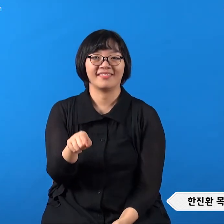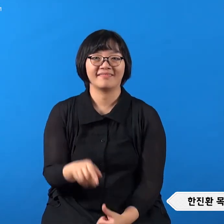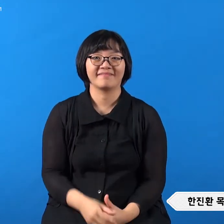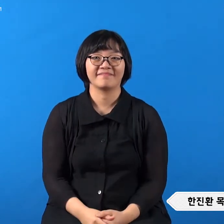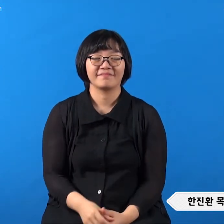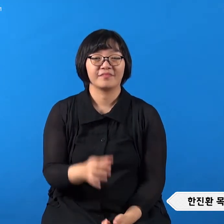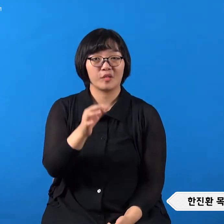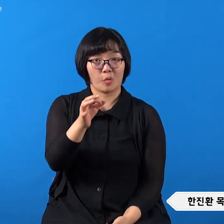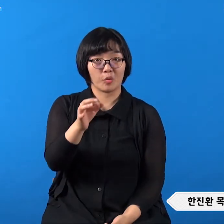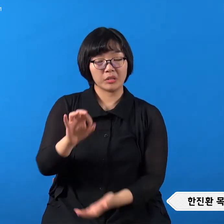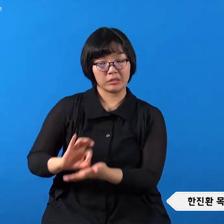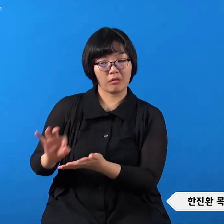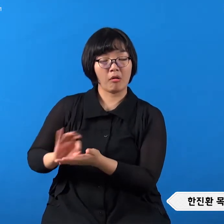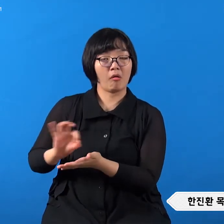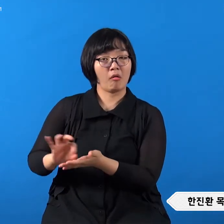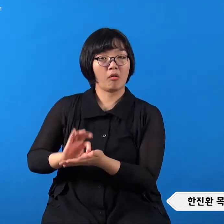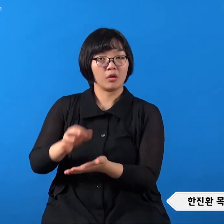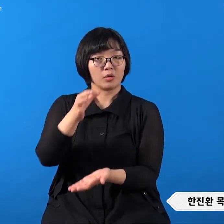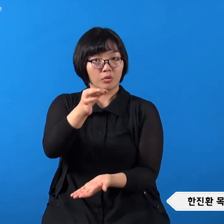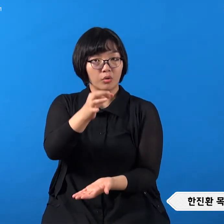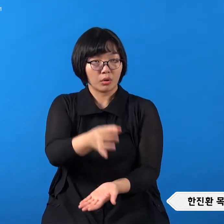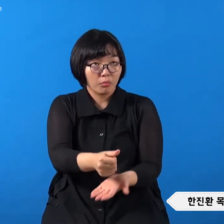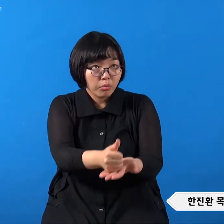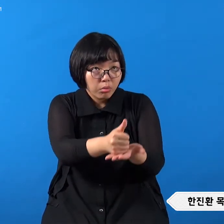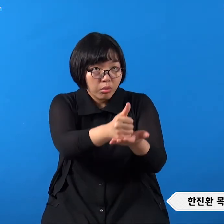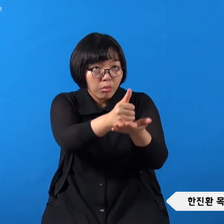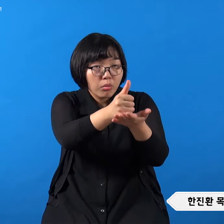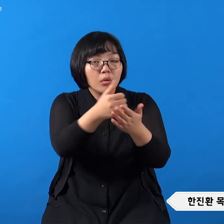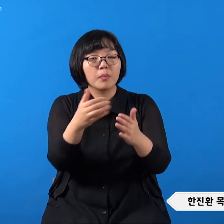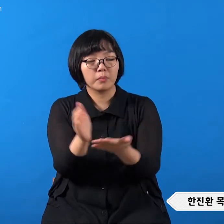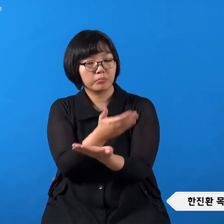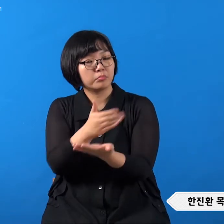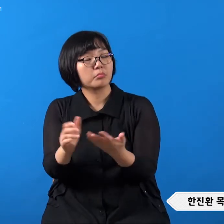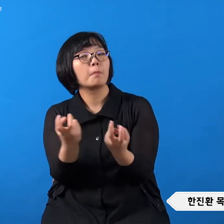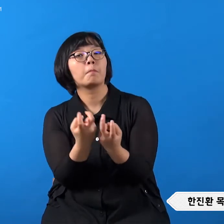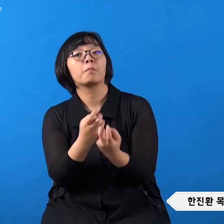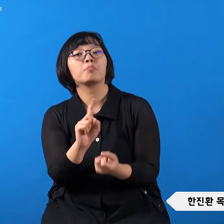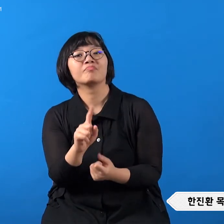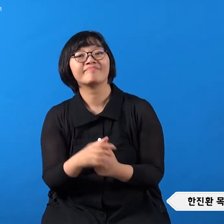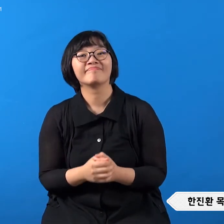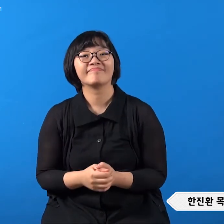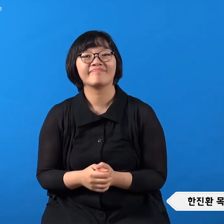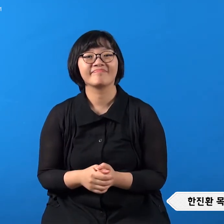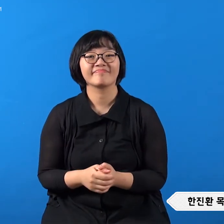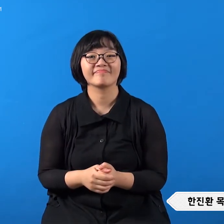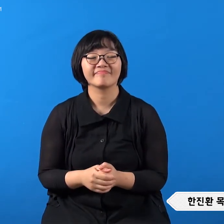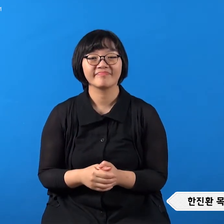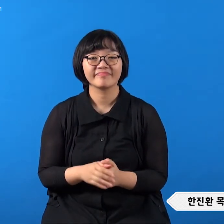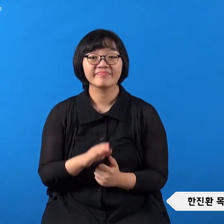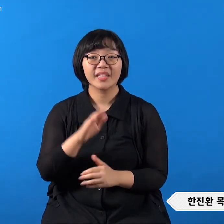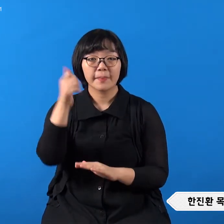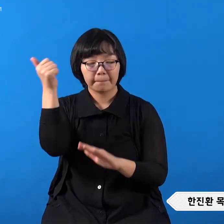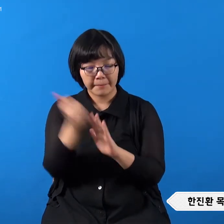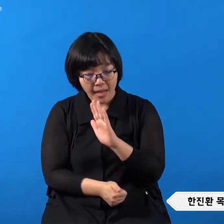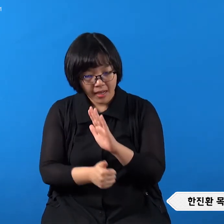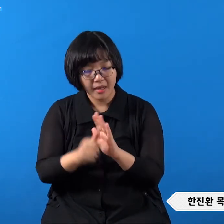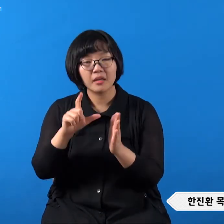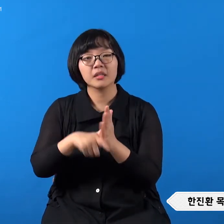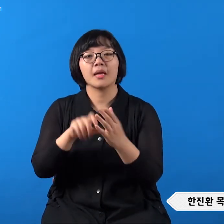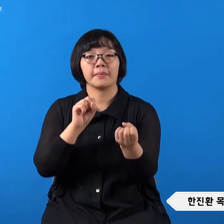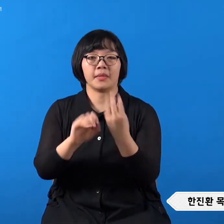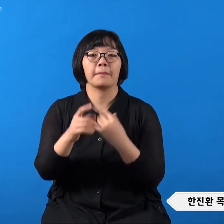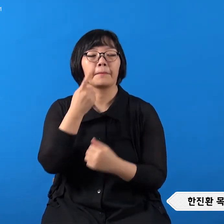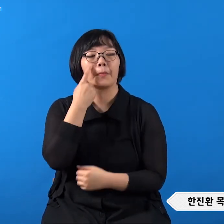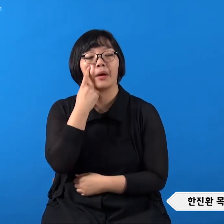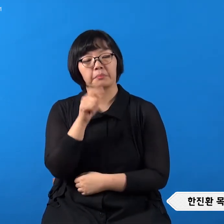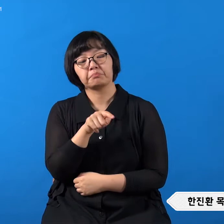돼 있느냐 아니냐, 그걸 식별할 수 있는 방법이 있습니다. 첫째는 실패했을 때 반응을 보면